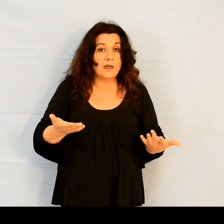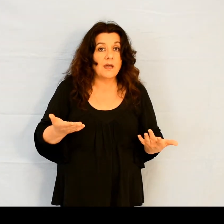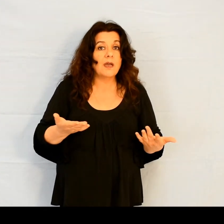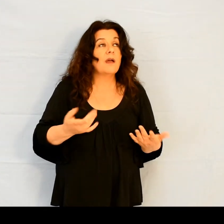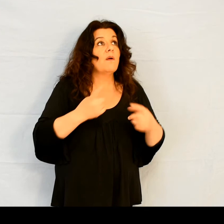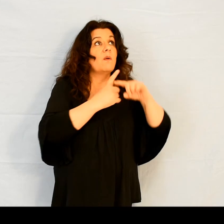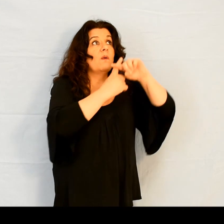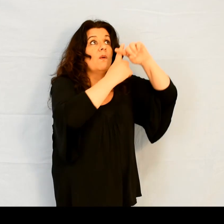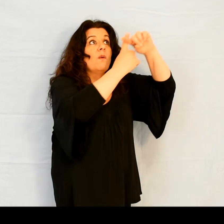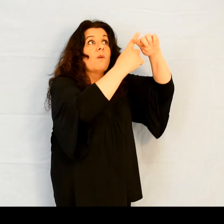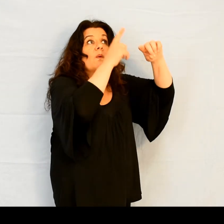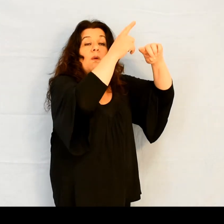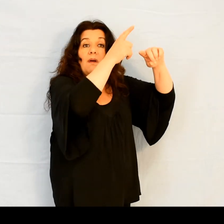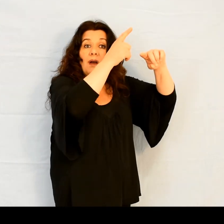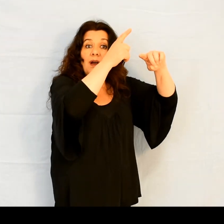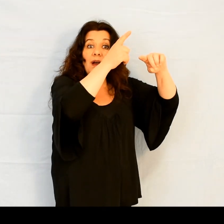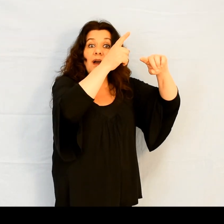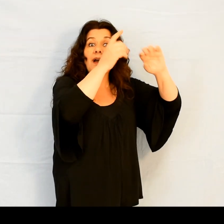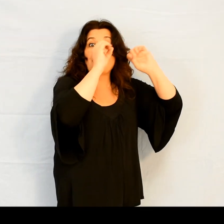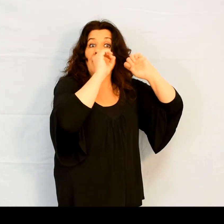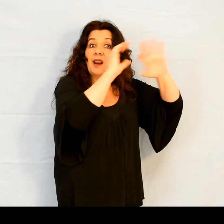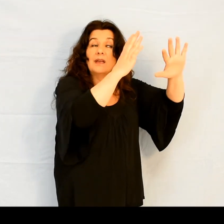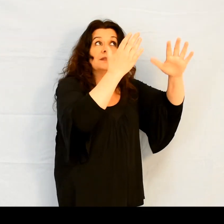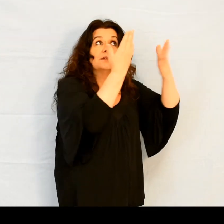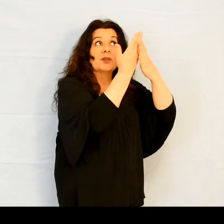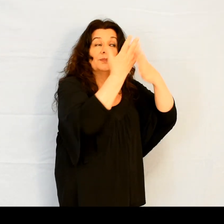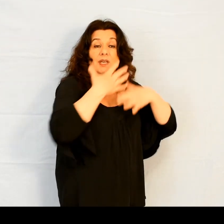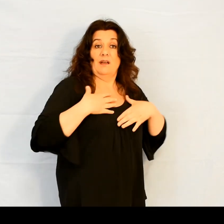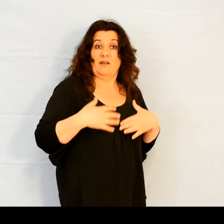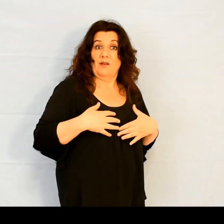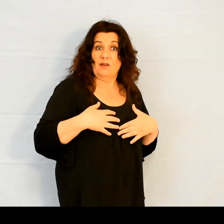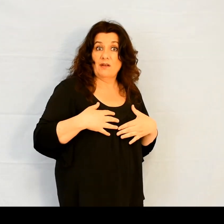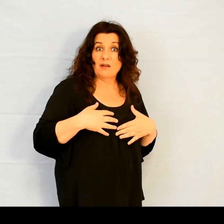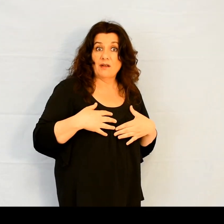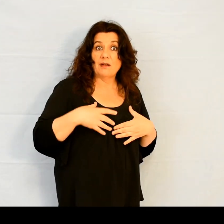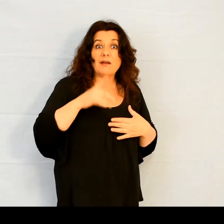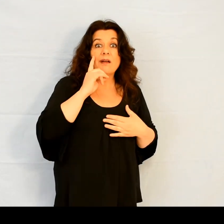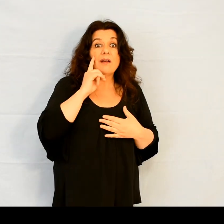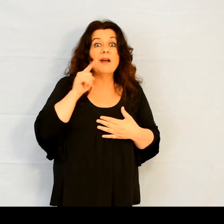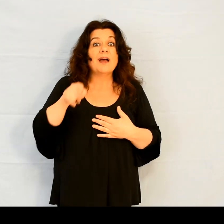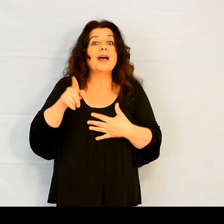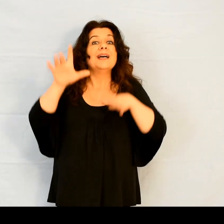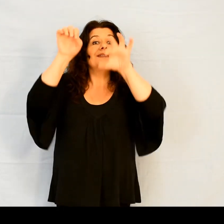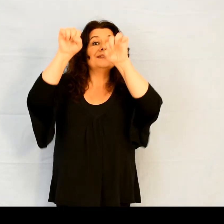croix durant le sabbat, d'autant plus que ce sabbat était le grand jour de la Pâque.